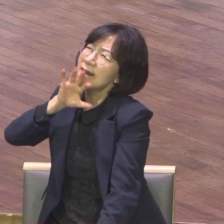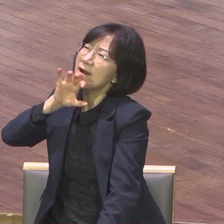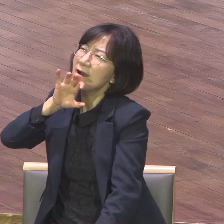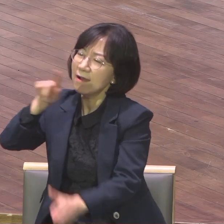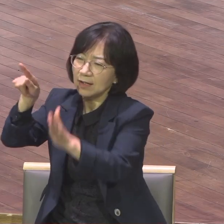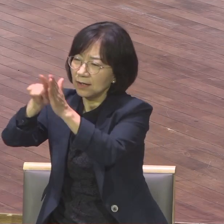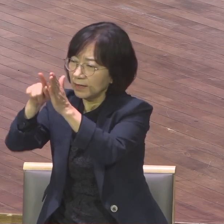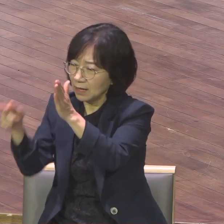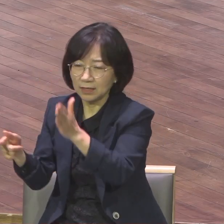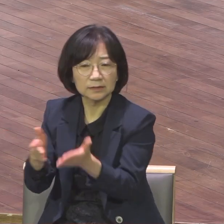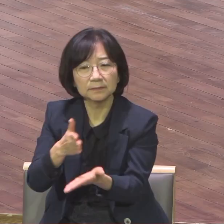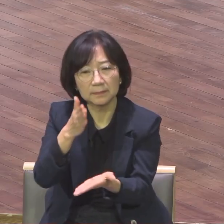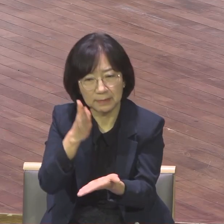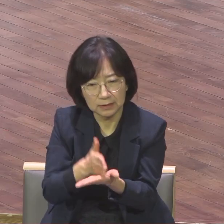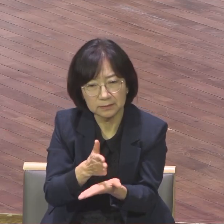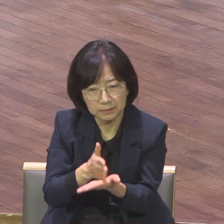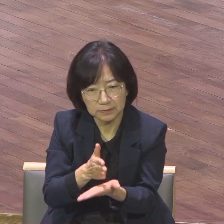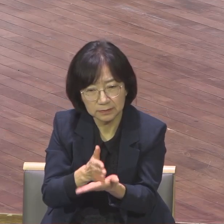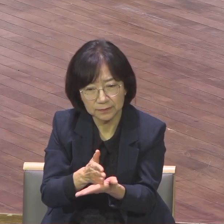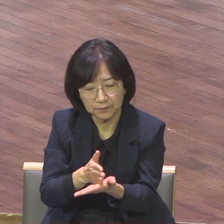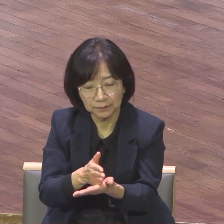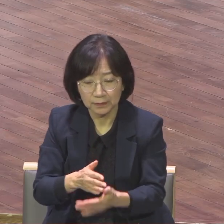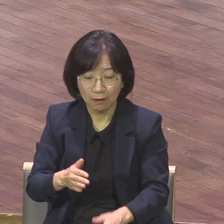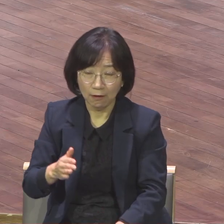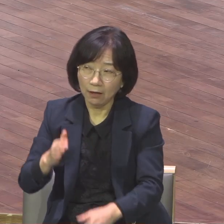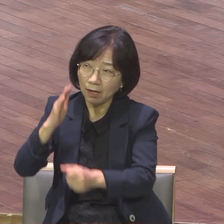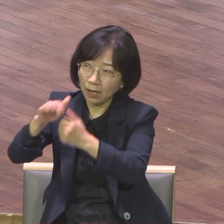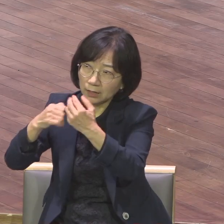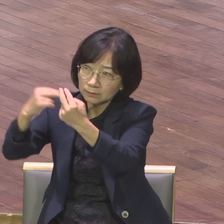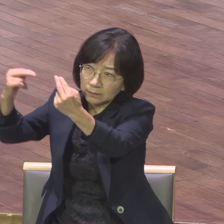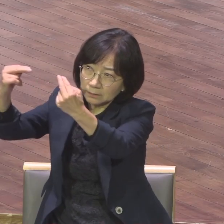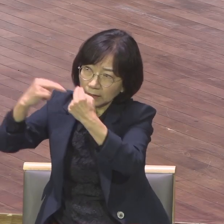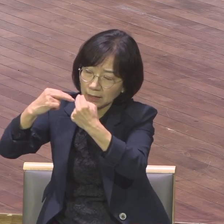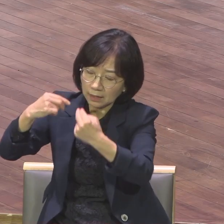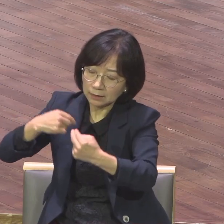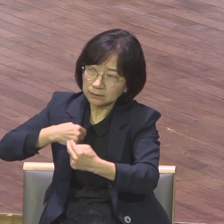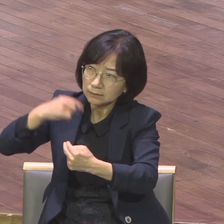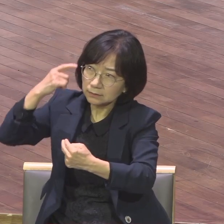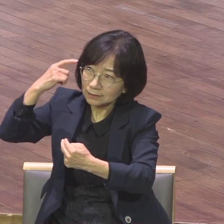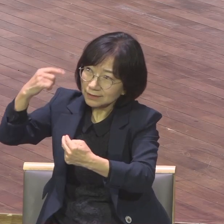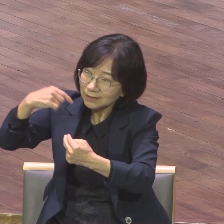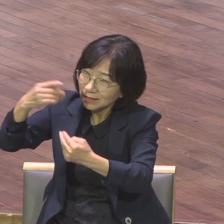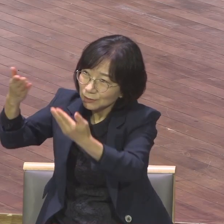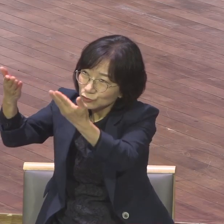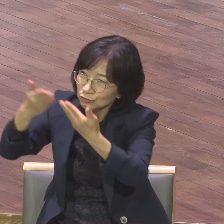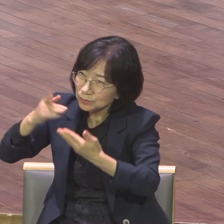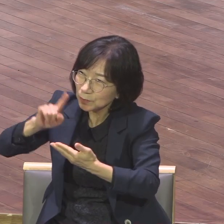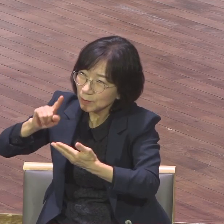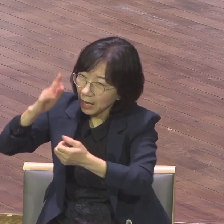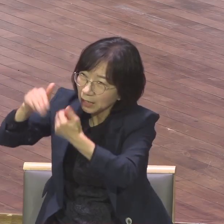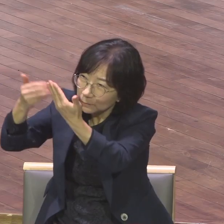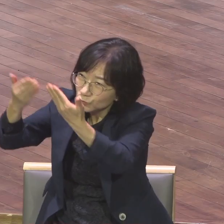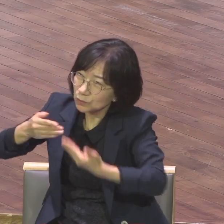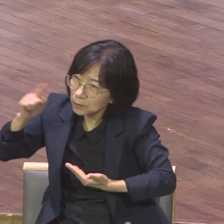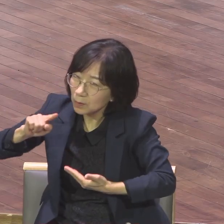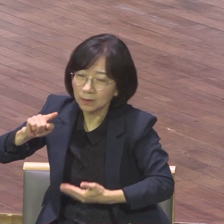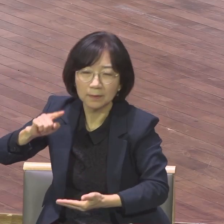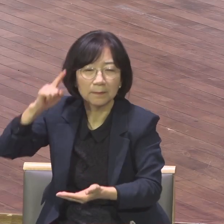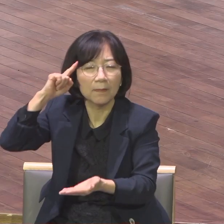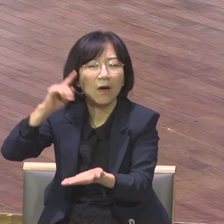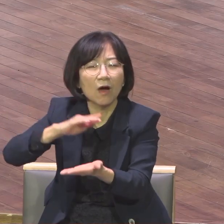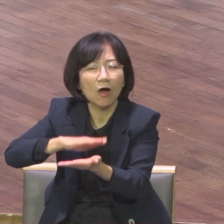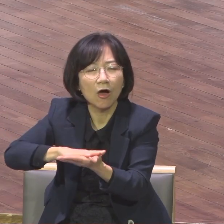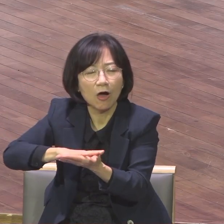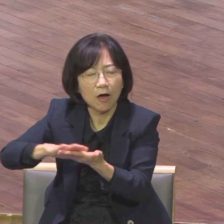그런 걸 하면 안 돼요. 나를 향한 하나님의 본질 생각이 뭐요? 평안이요 그랬어요.